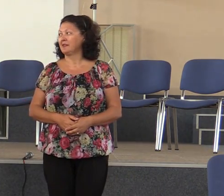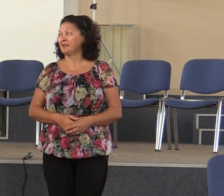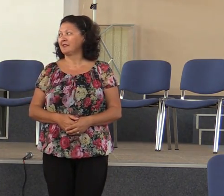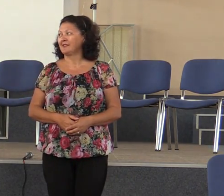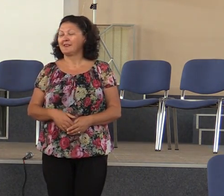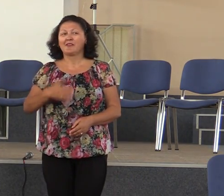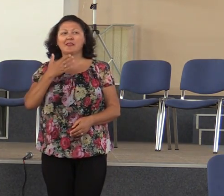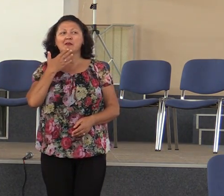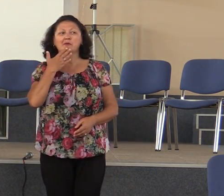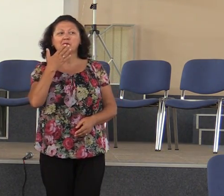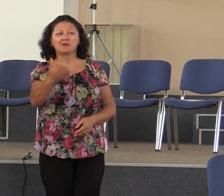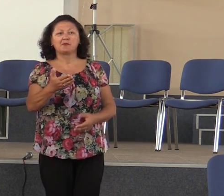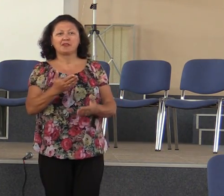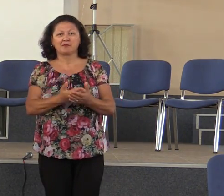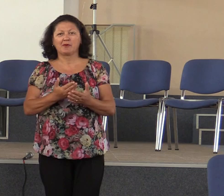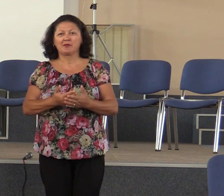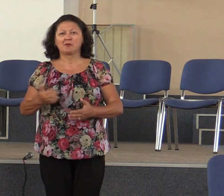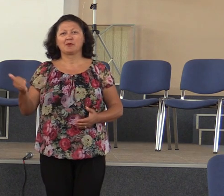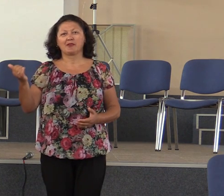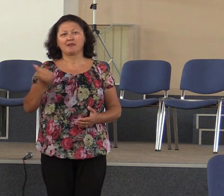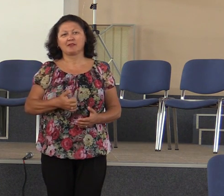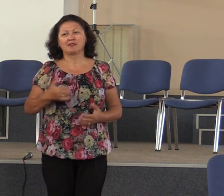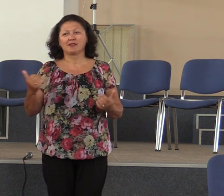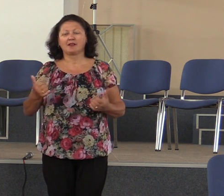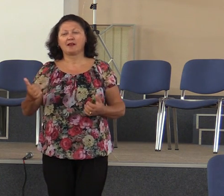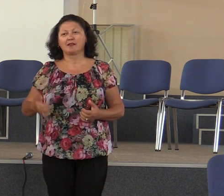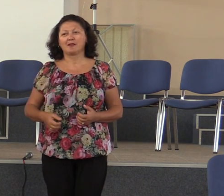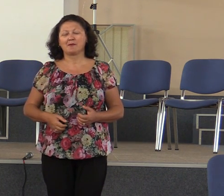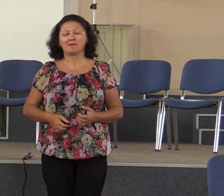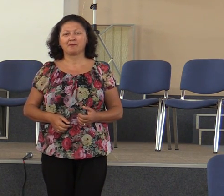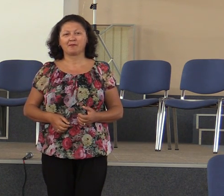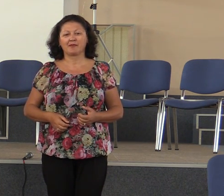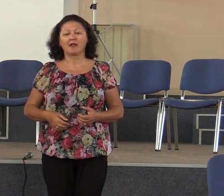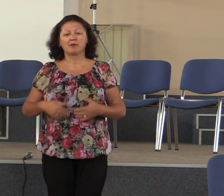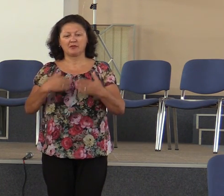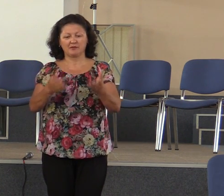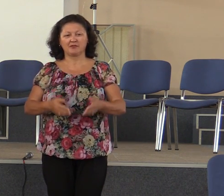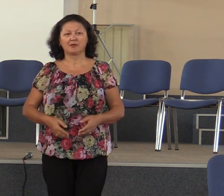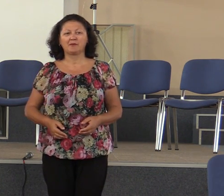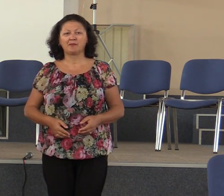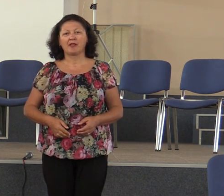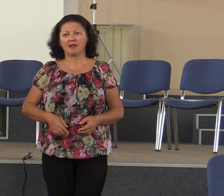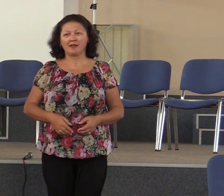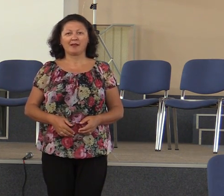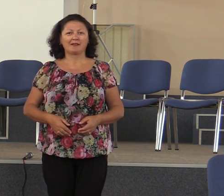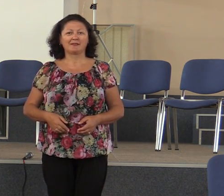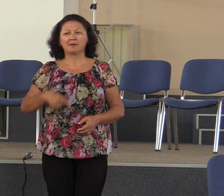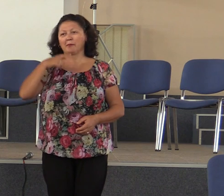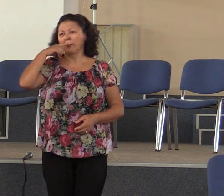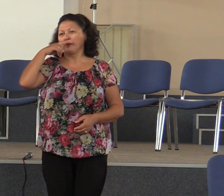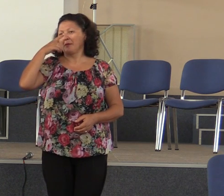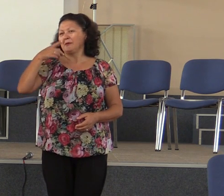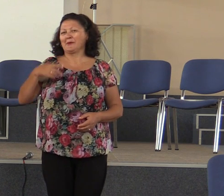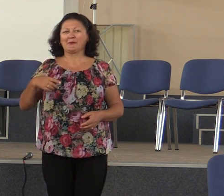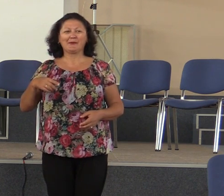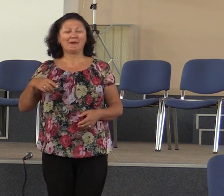Vă mulțumesc pentru invitația care mi-ați făcut-o. A fost o onoare să fiu alături de dumneavoastră și mulțumesc